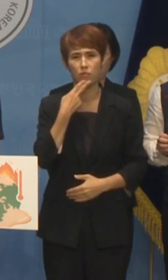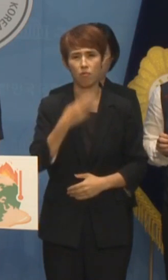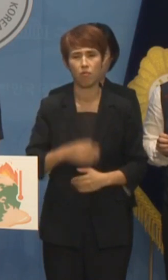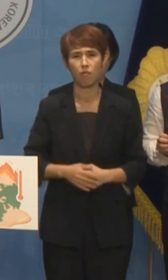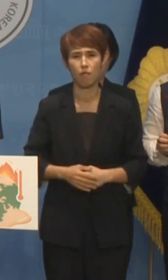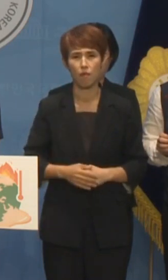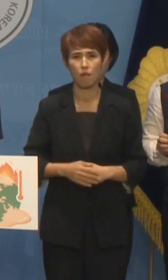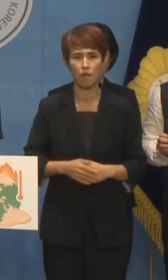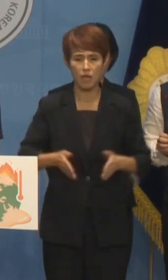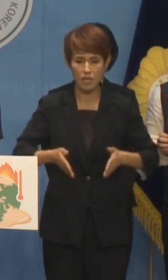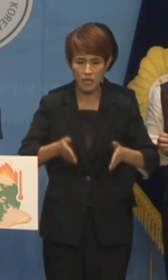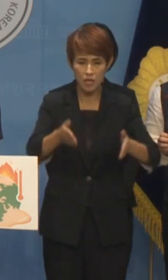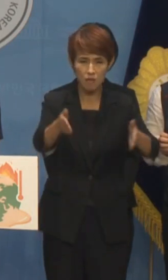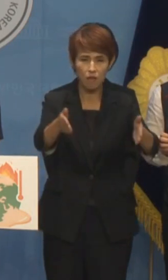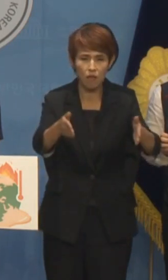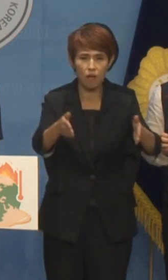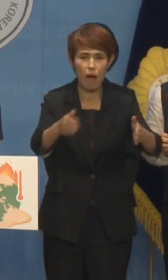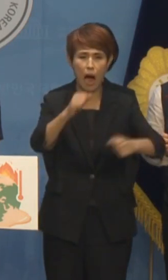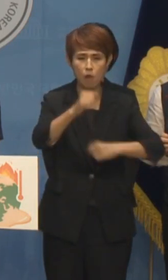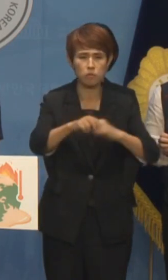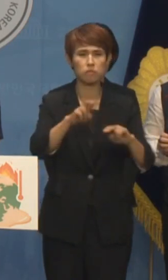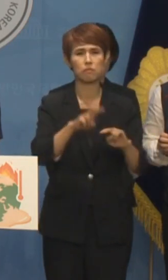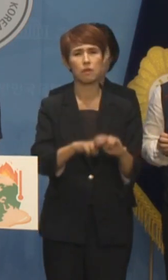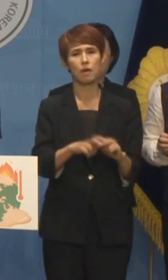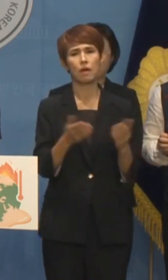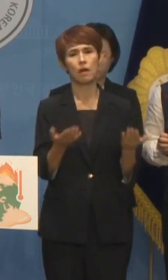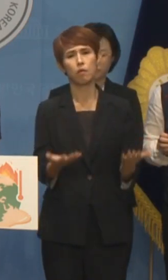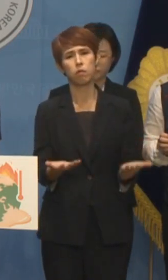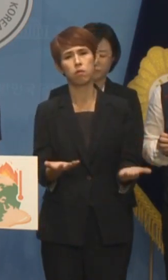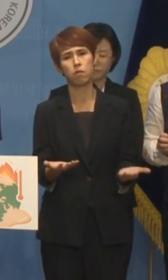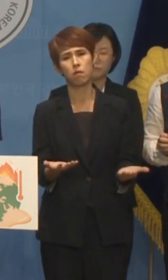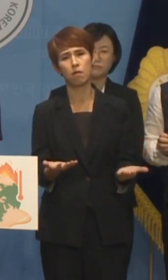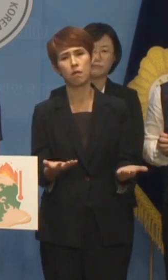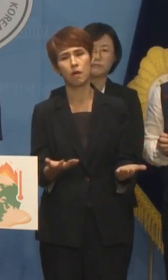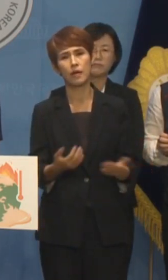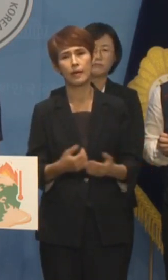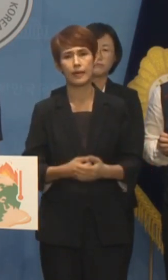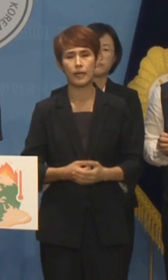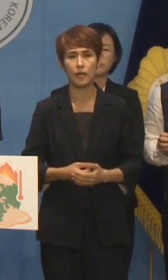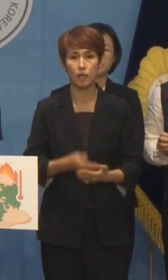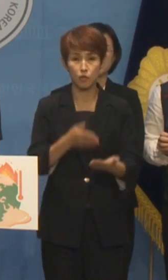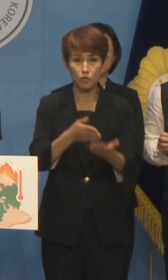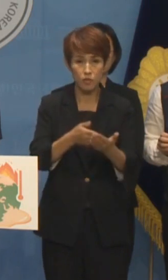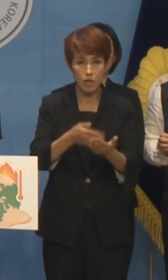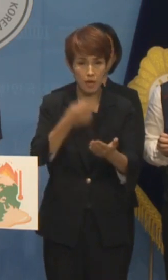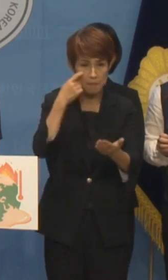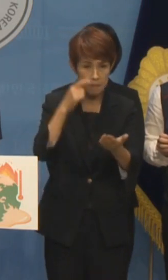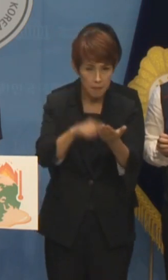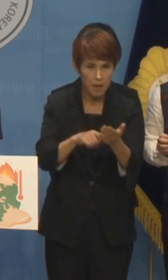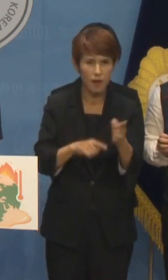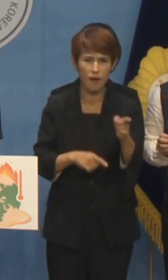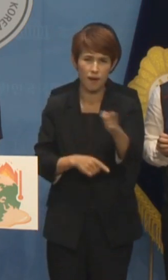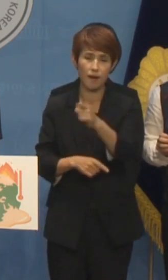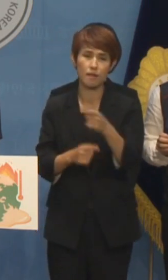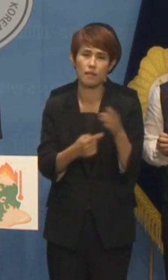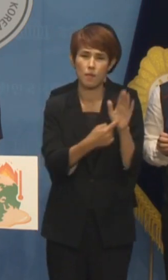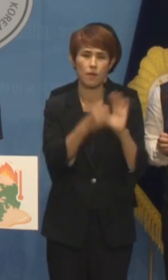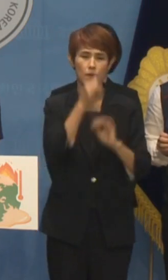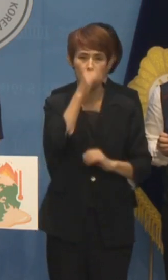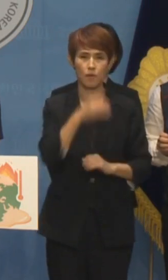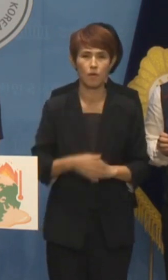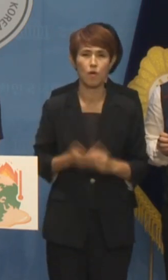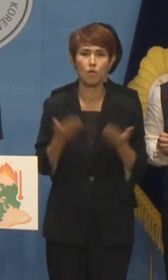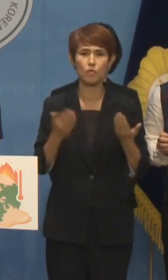박스를 깔아놓고 그늘에서 쉬는 노동자들이 그나마 최근에 뉴스에 조금씩 나오기 시작했습니다.